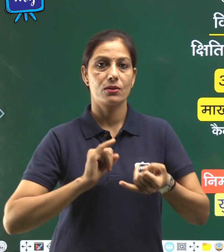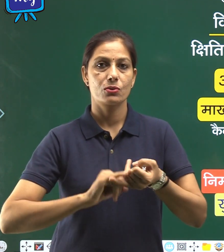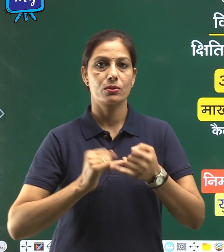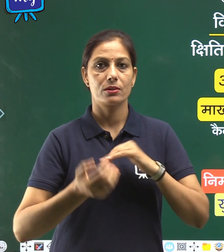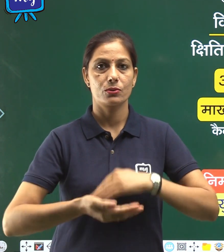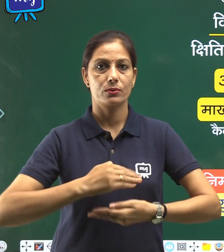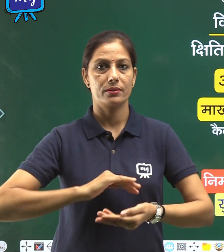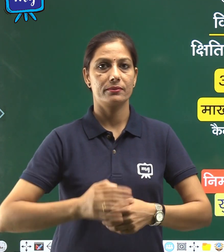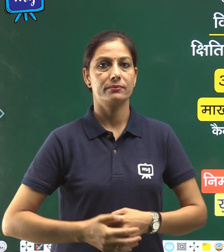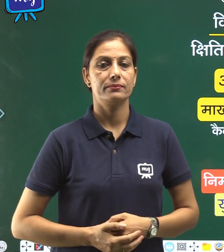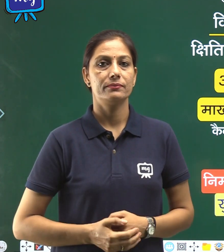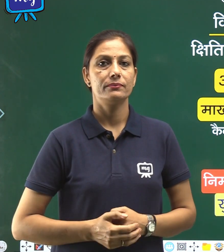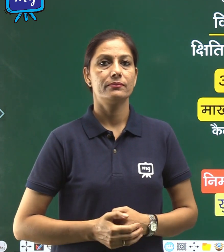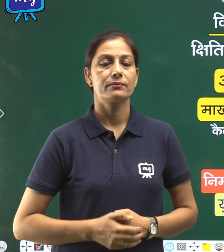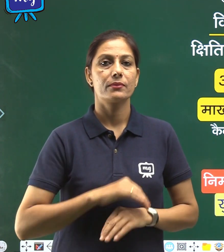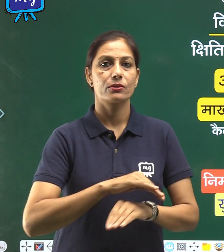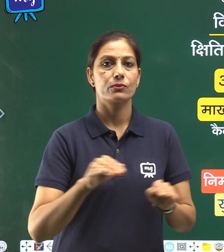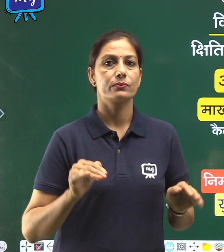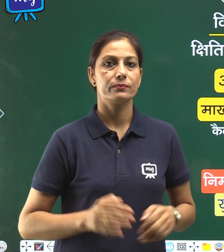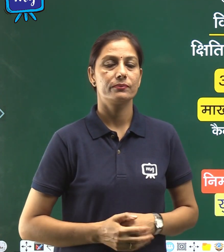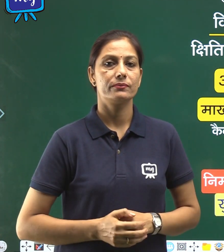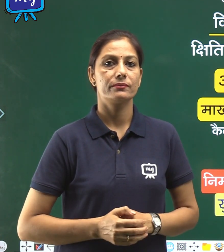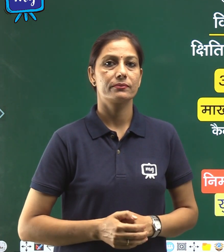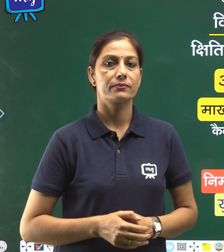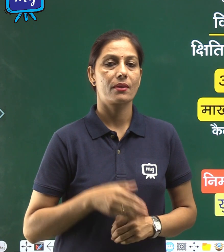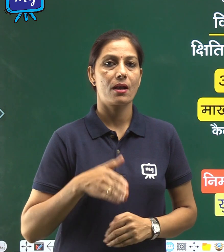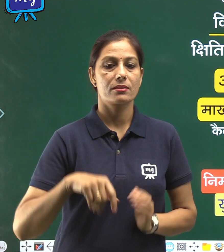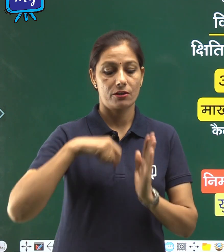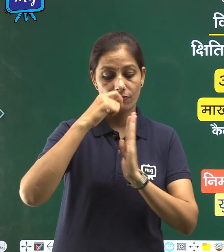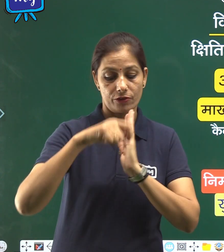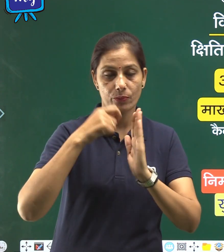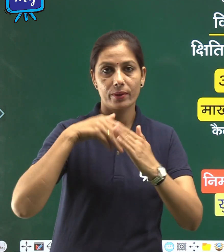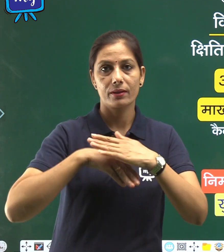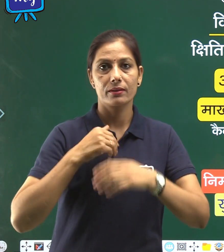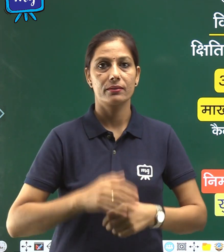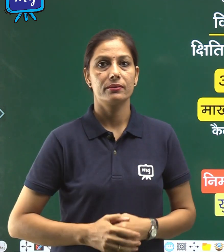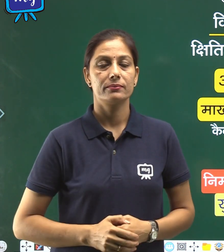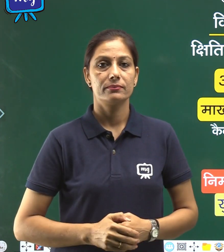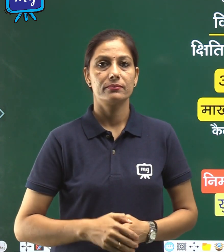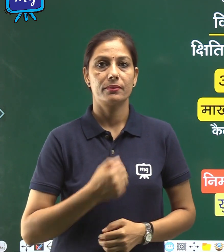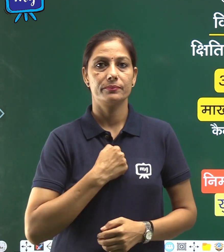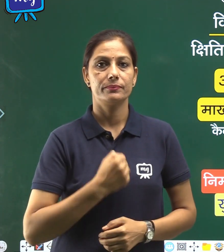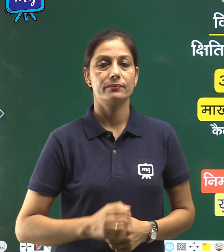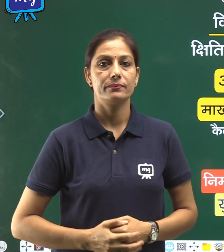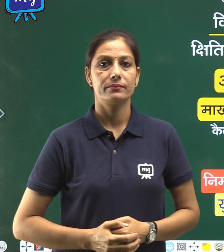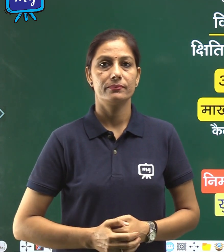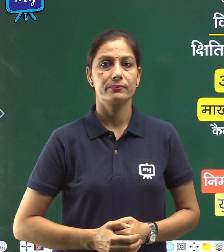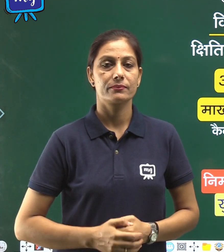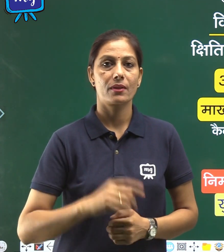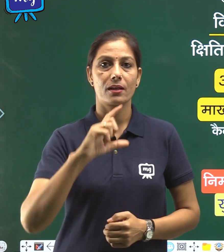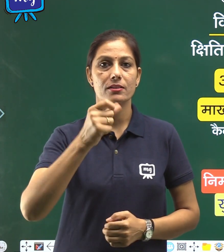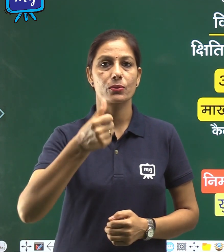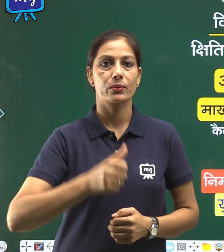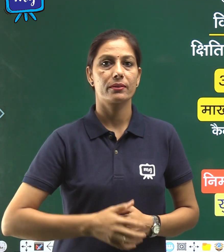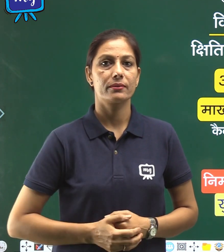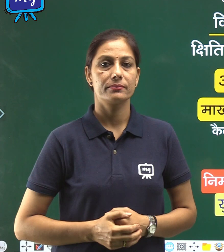सुशीला चौधरी। बच्चों, आज के वीडियो में हम कक्षा 9